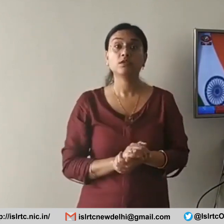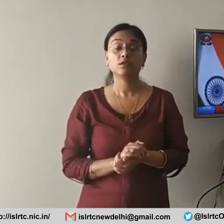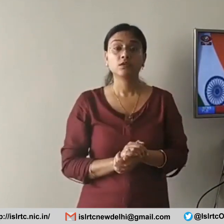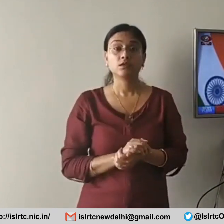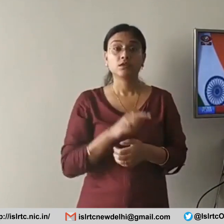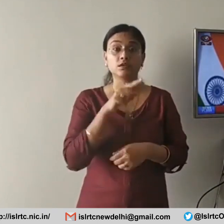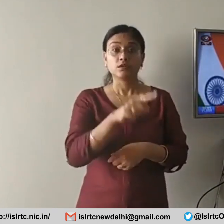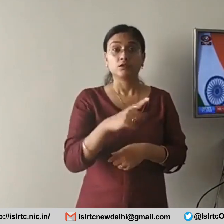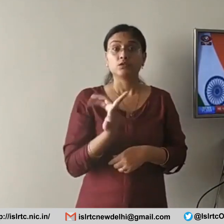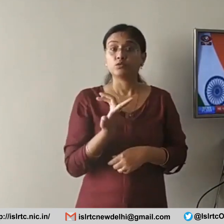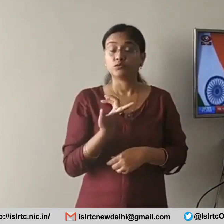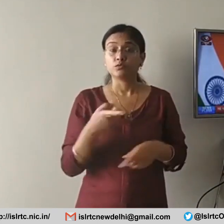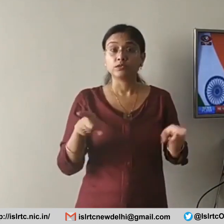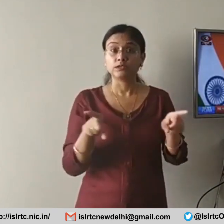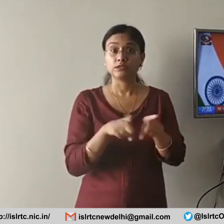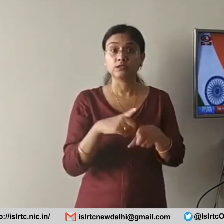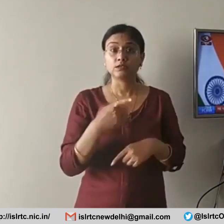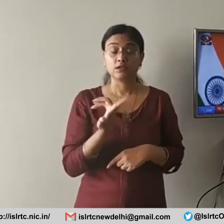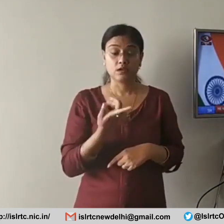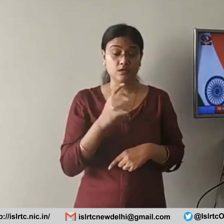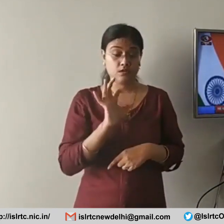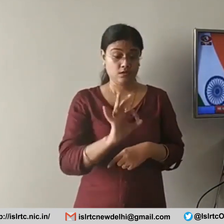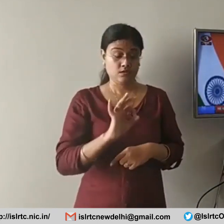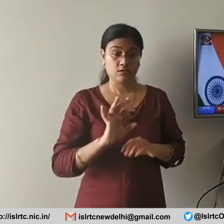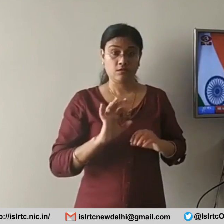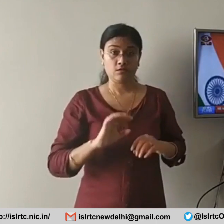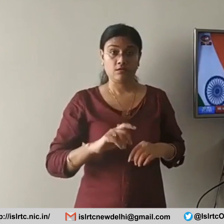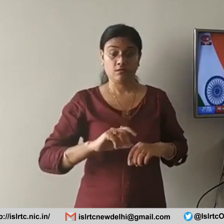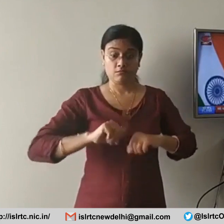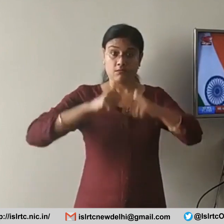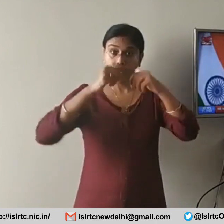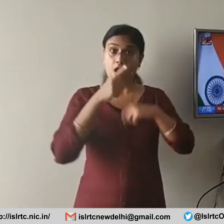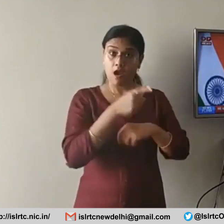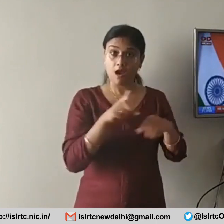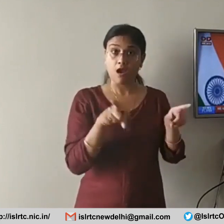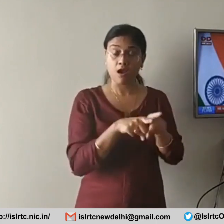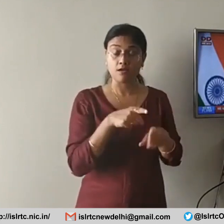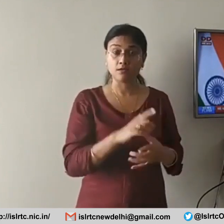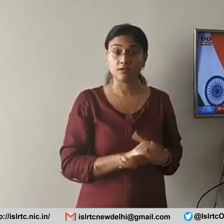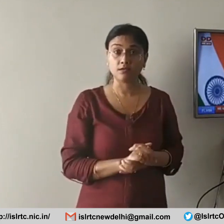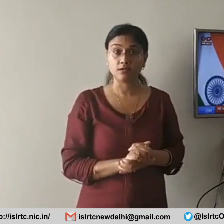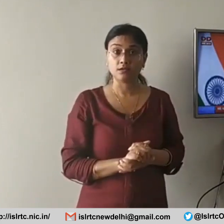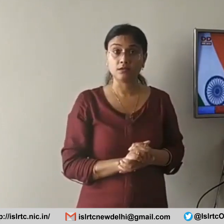इस अग्नि परीक्षा में सफल होंगे जो